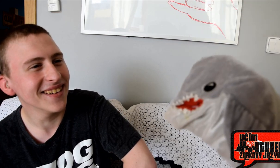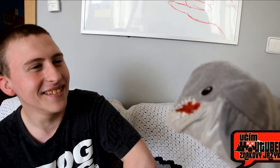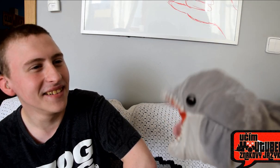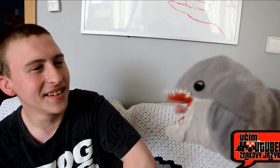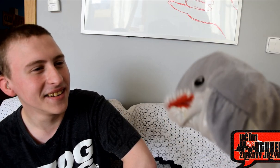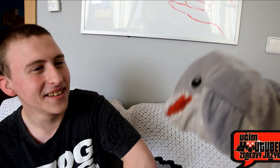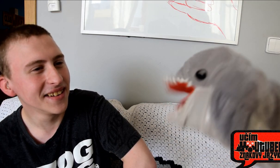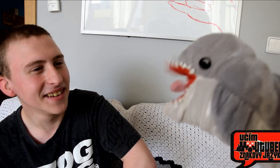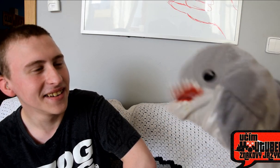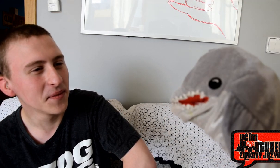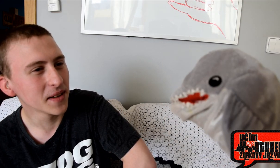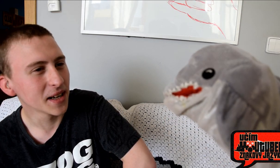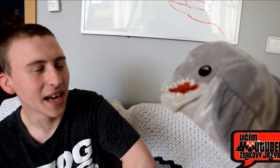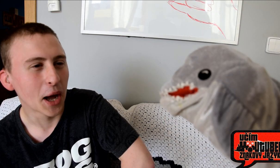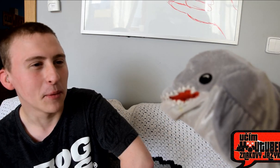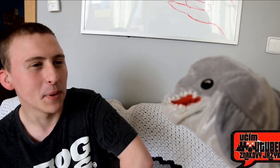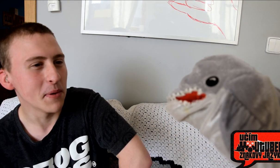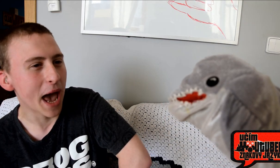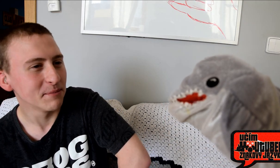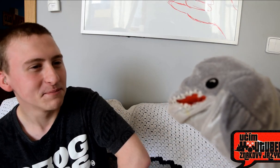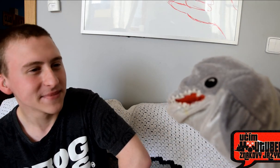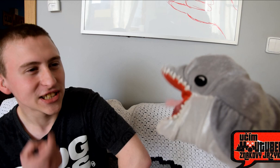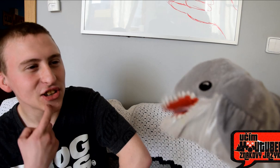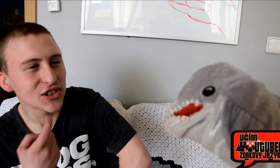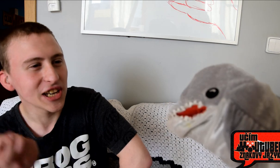Počkej. Udělal jsem to správně? Blbě. Štika.